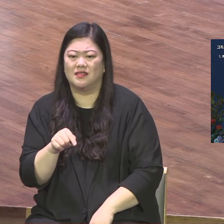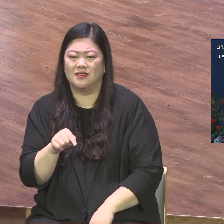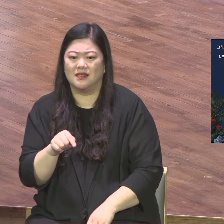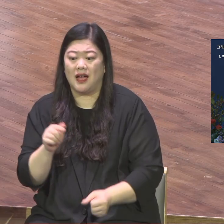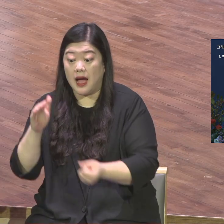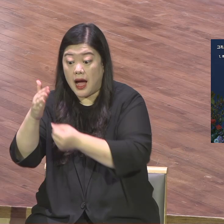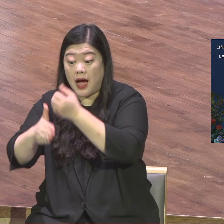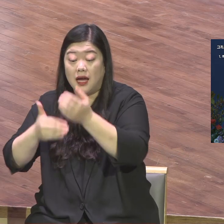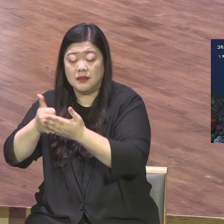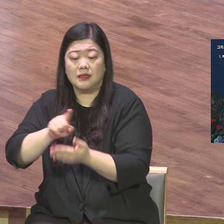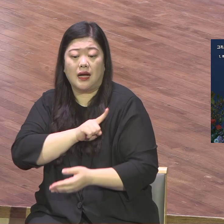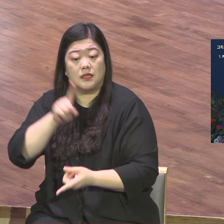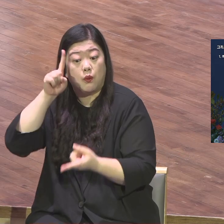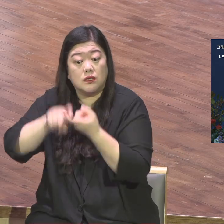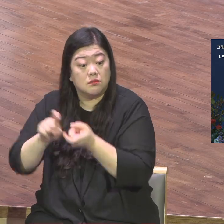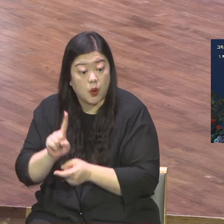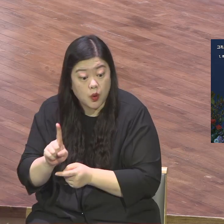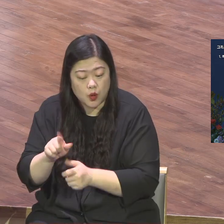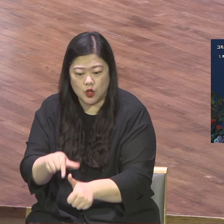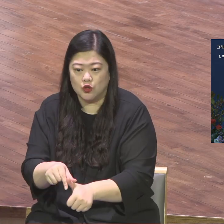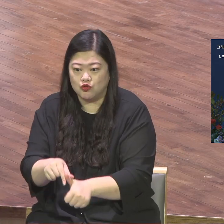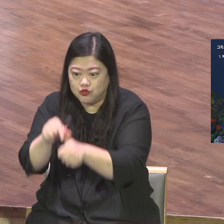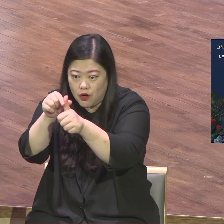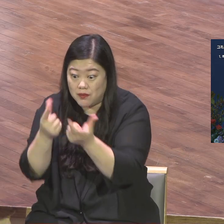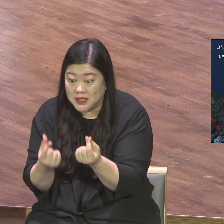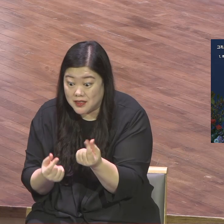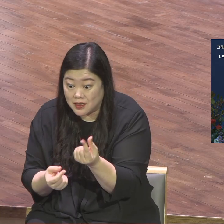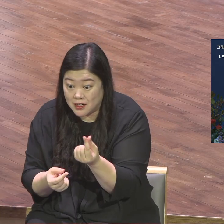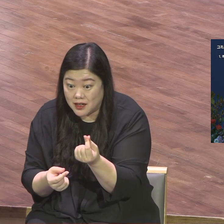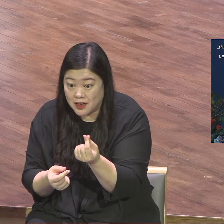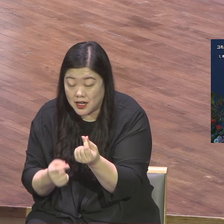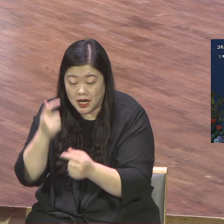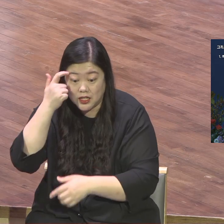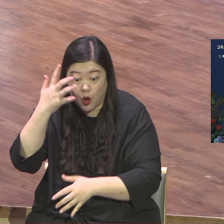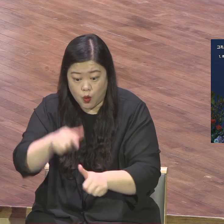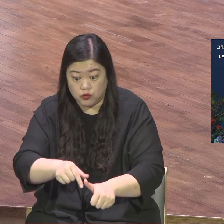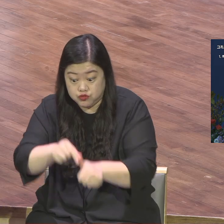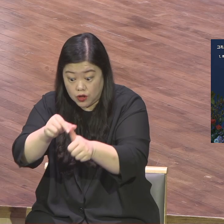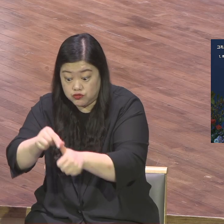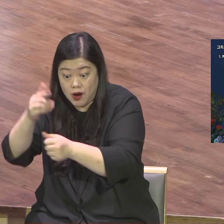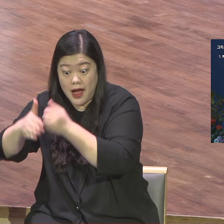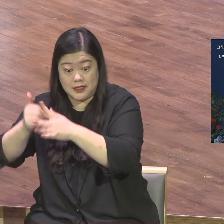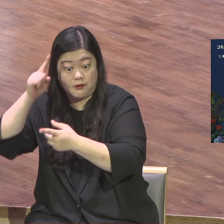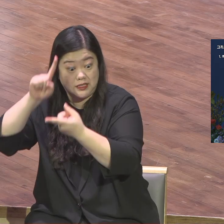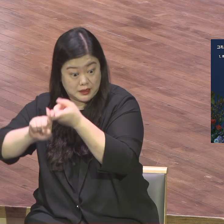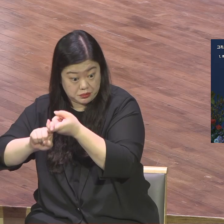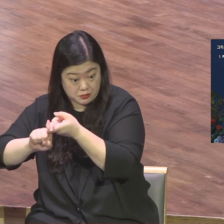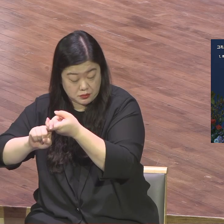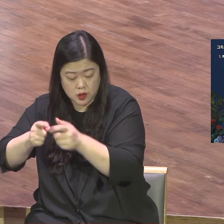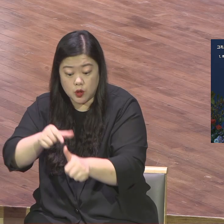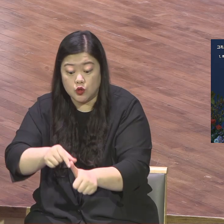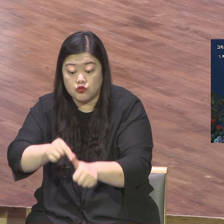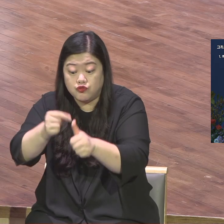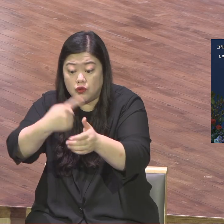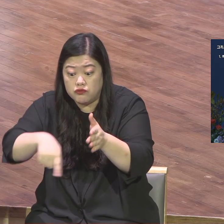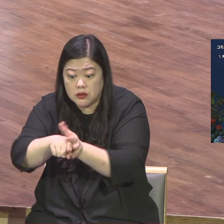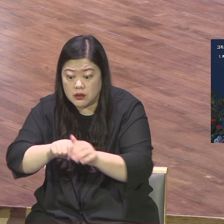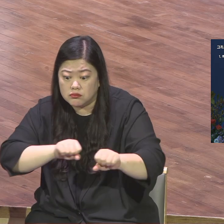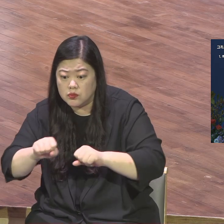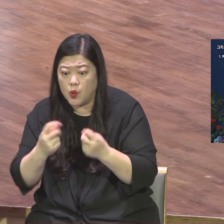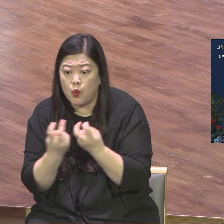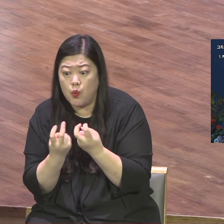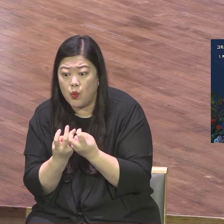세상을 어떻게 역사를 움직이고 계시나. 바울은 이런 하나님의 경륜을 따라서 계시, 그렇게